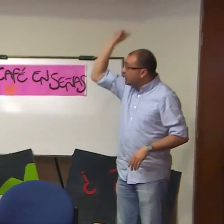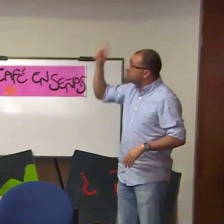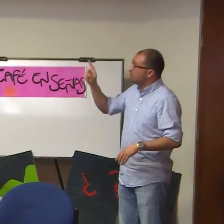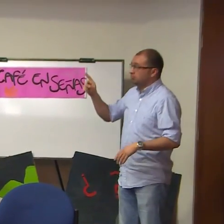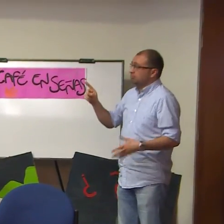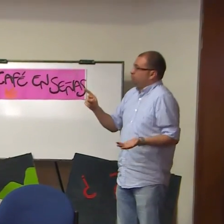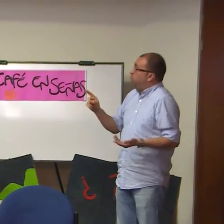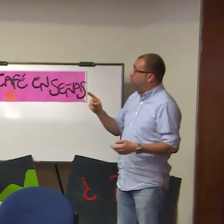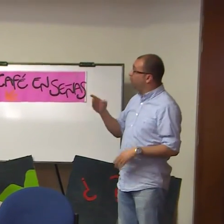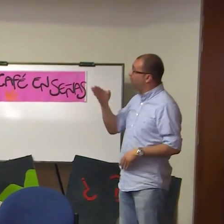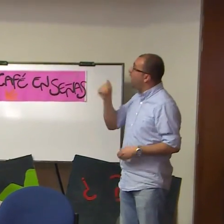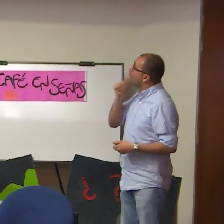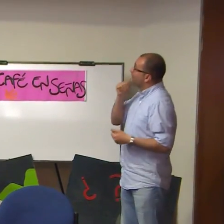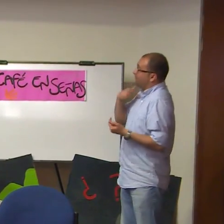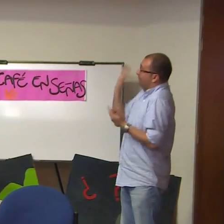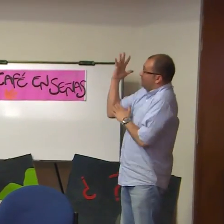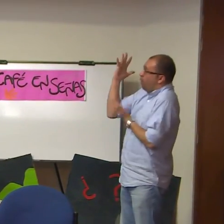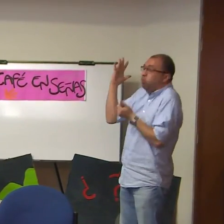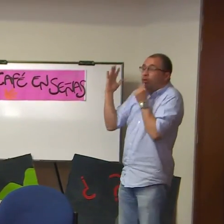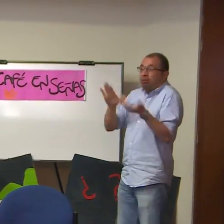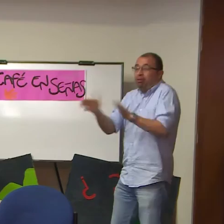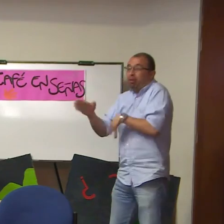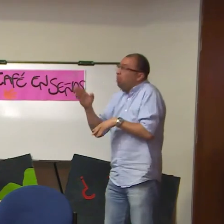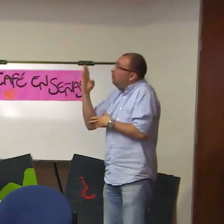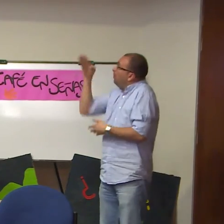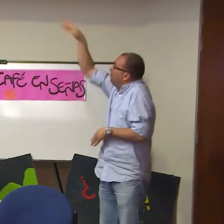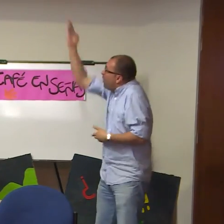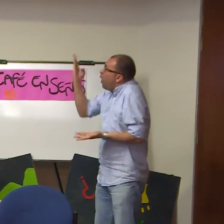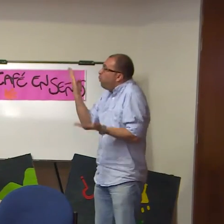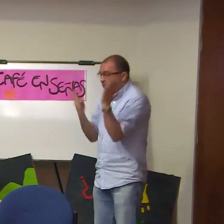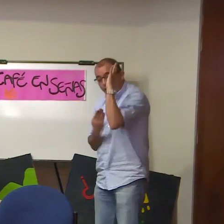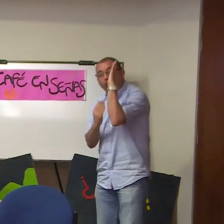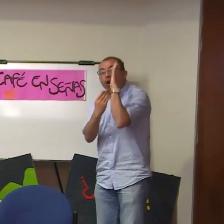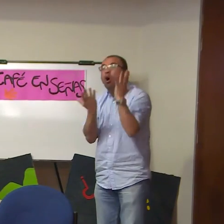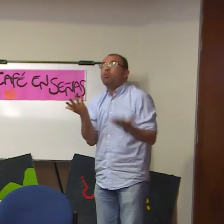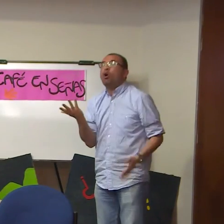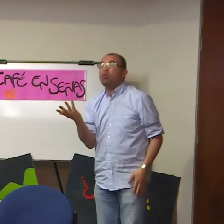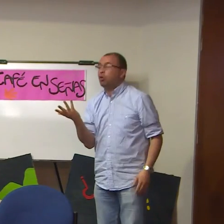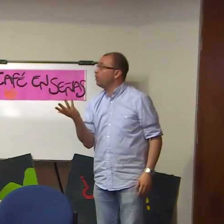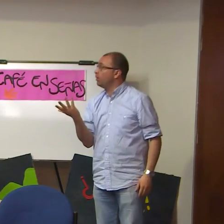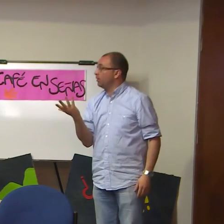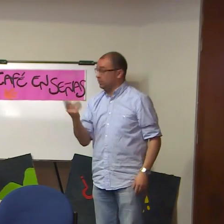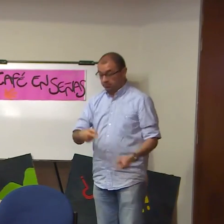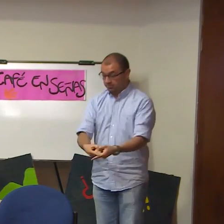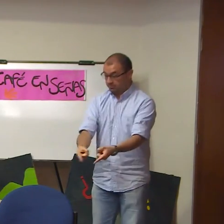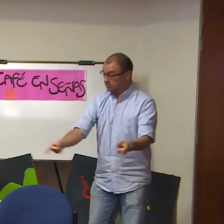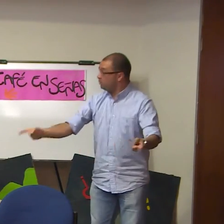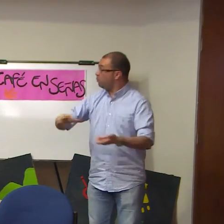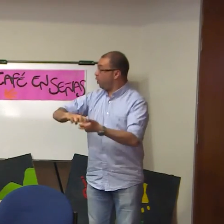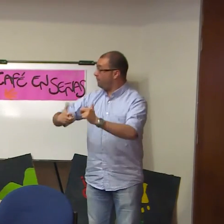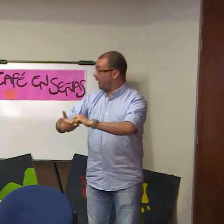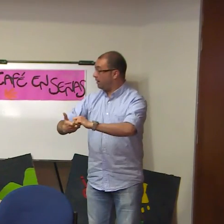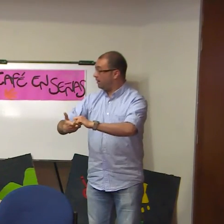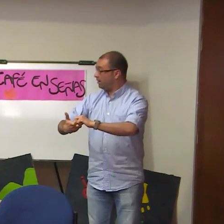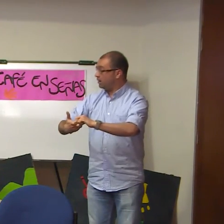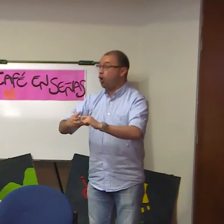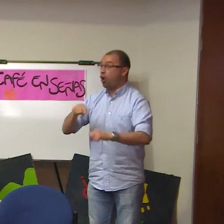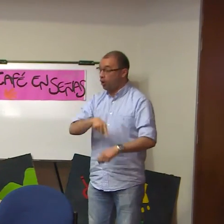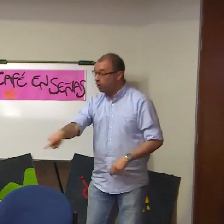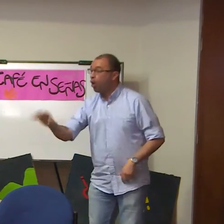pescado, ¿cómo? ¿Cómo si yo soy del agua? No me voy a poder ir al árbol, entonces ¿cómo lo voy a hacer? Entonces, mire